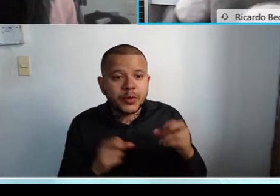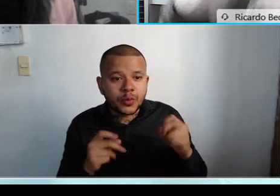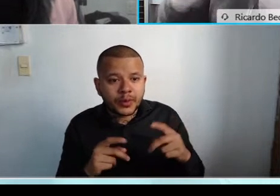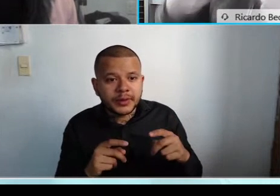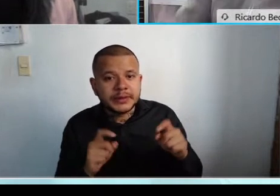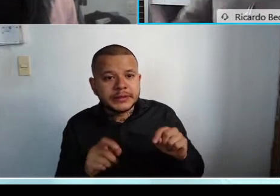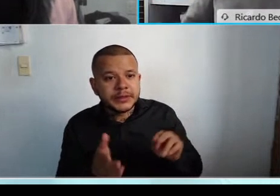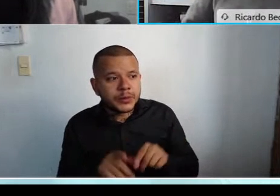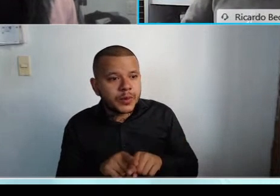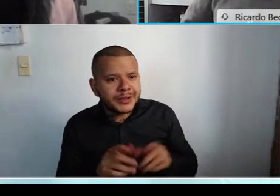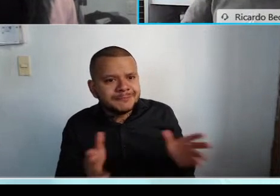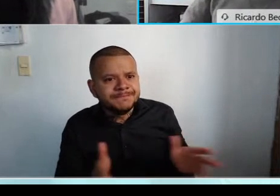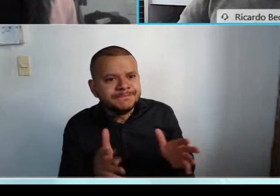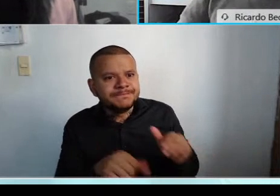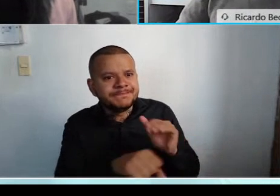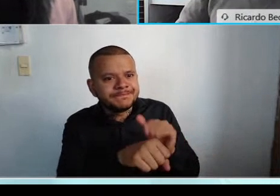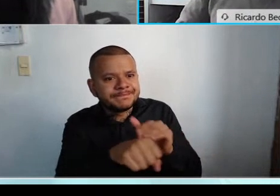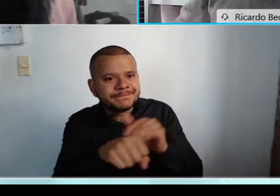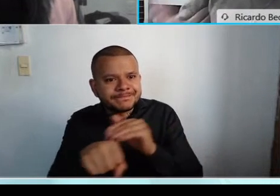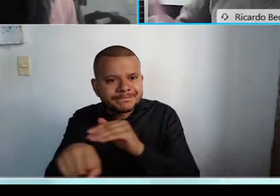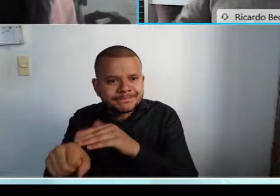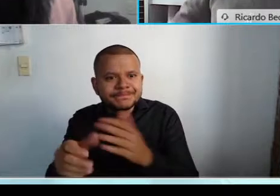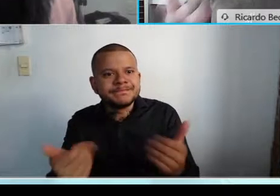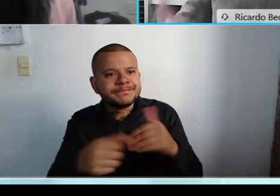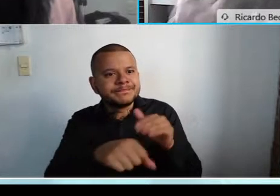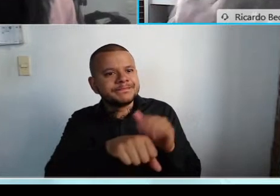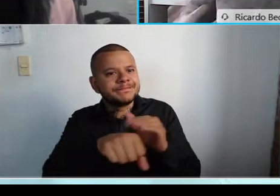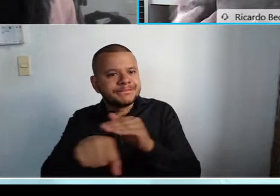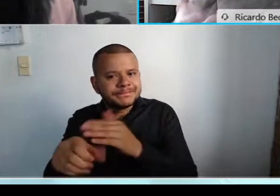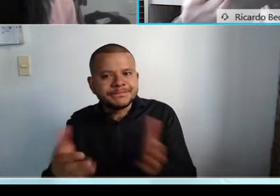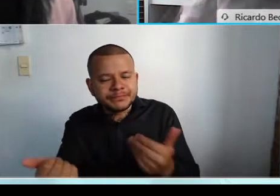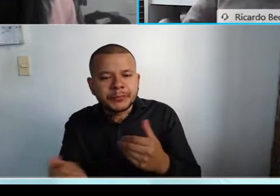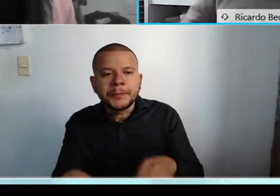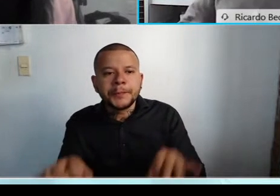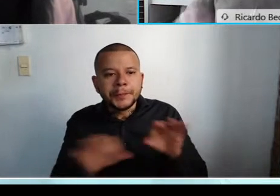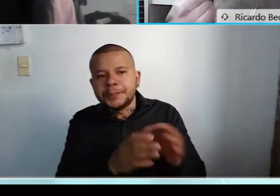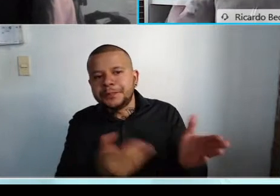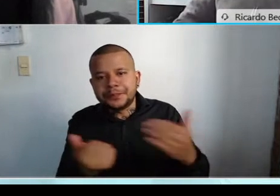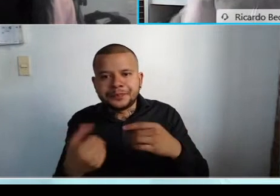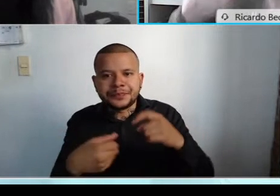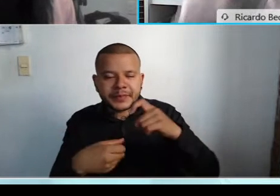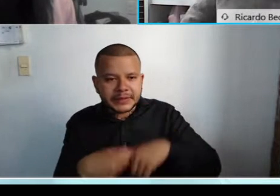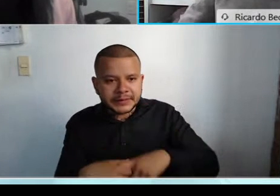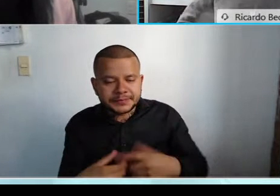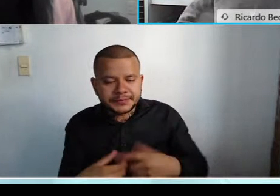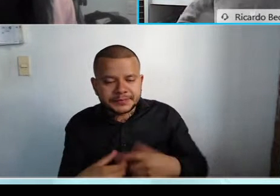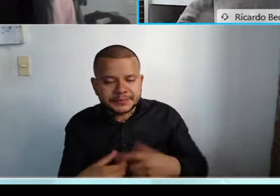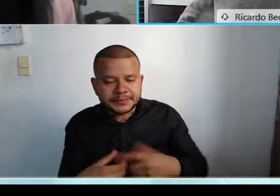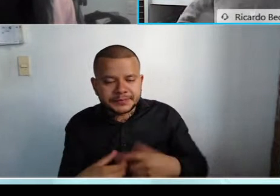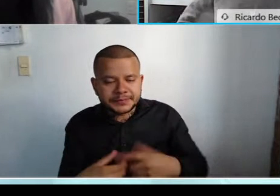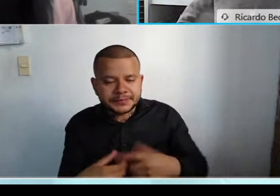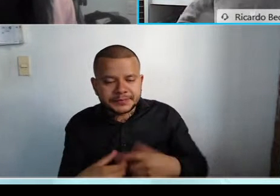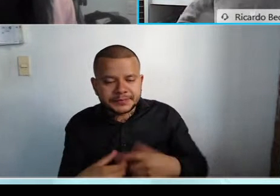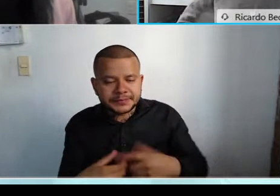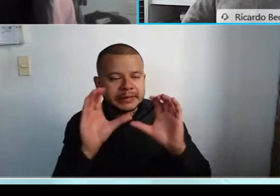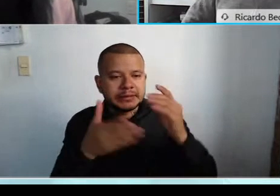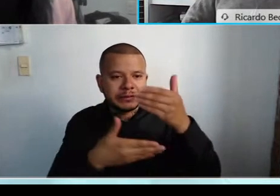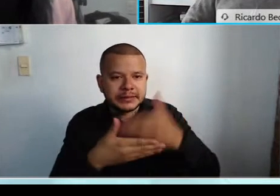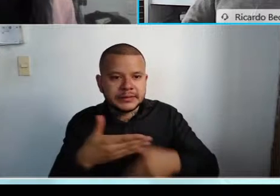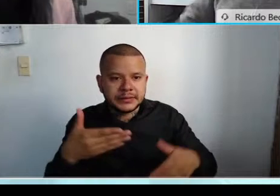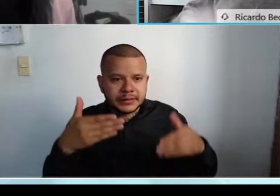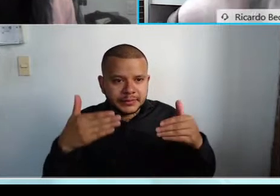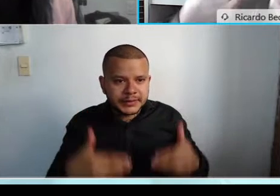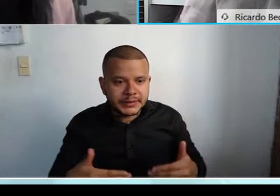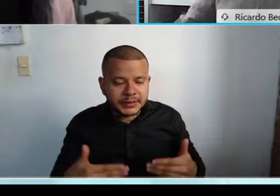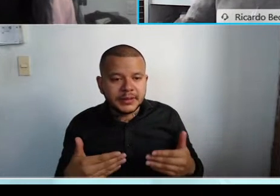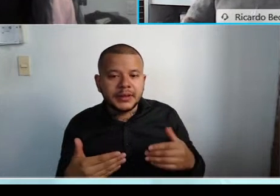estarle respirando a la nuca a la población y decirle, oye, es importante que usted se registre, que usted obtenga su certificado de discapacidad por